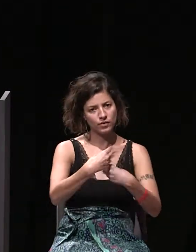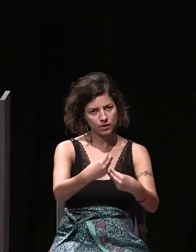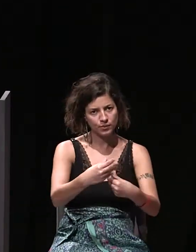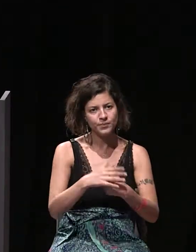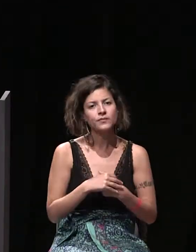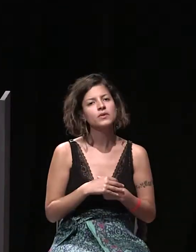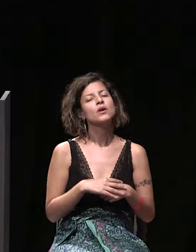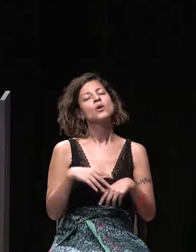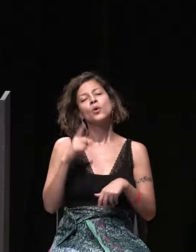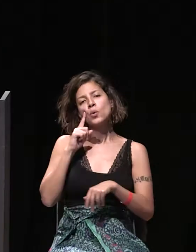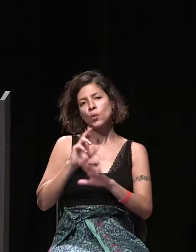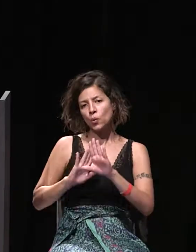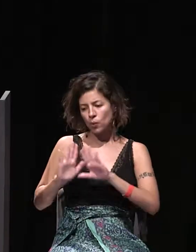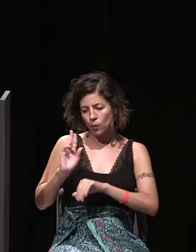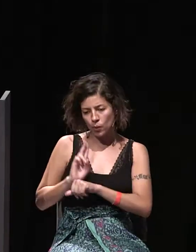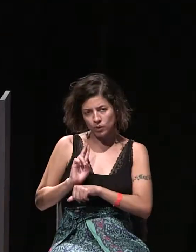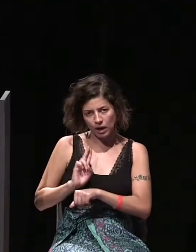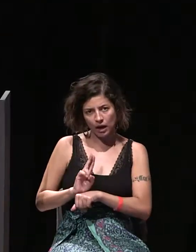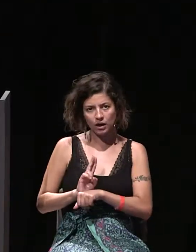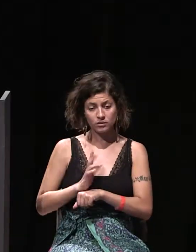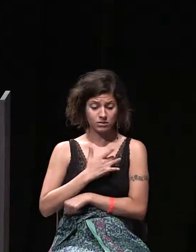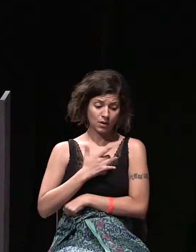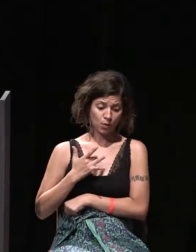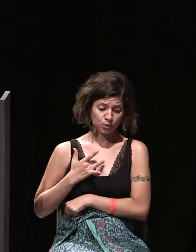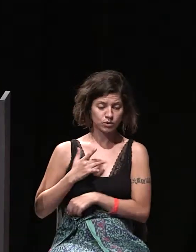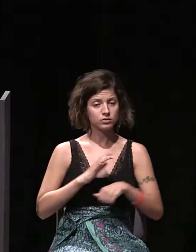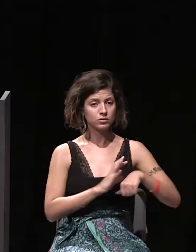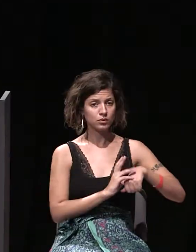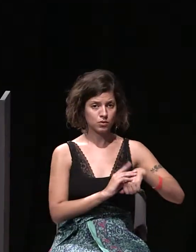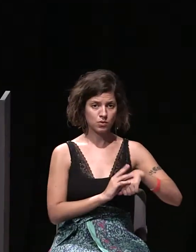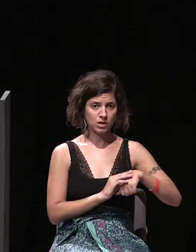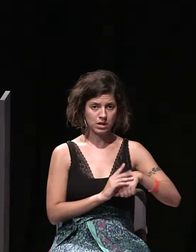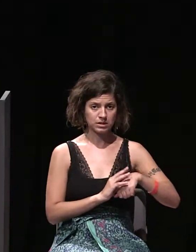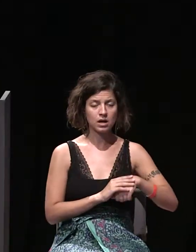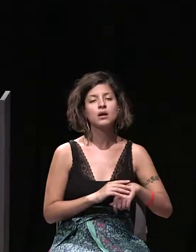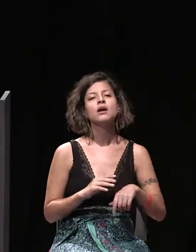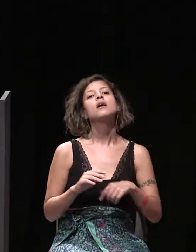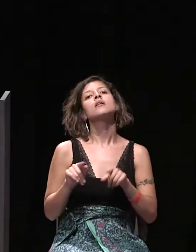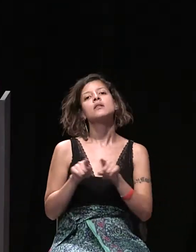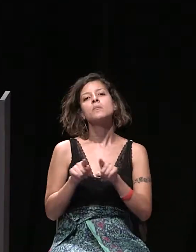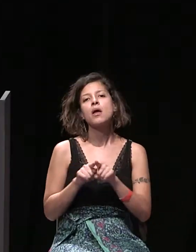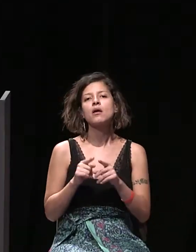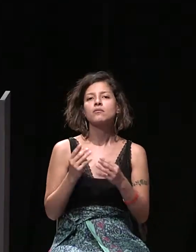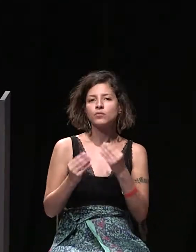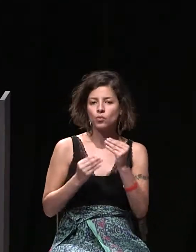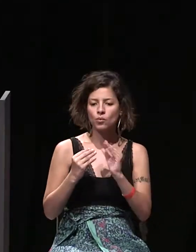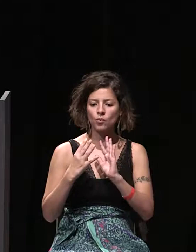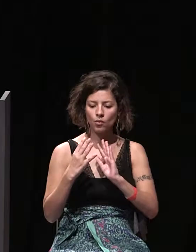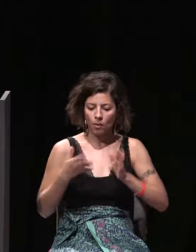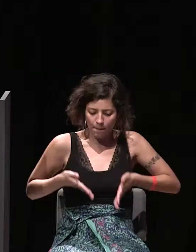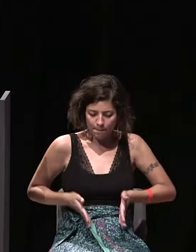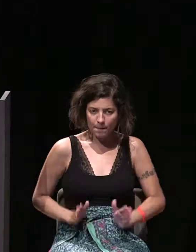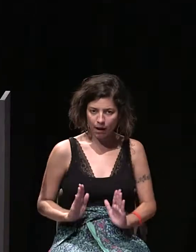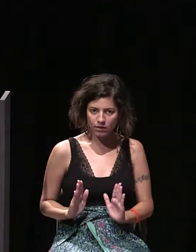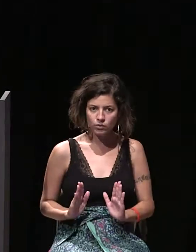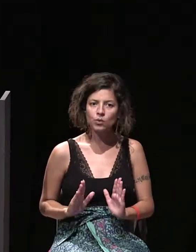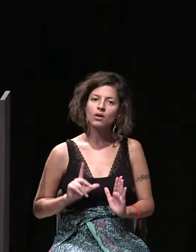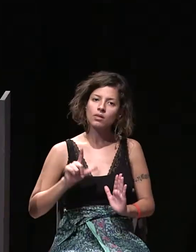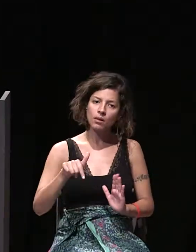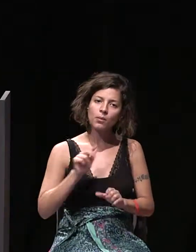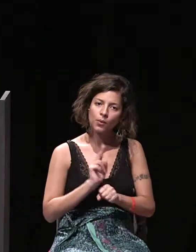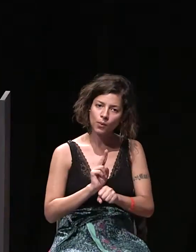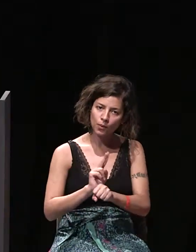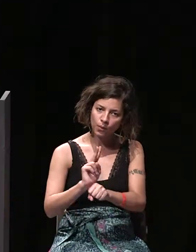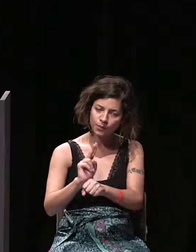processo de saúde e doença, modelos de nascimento, parto e pós-parto. Atualmente, ela trabalha como obstetriz no Centro de Parto